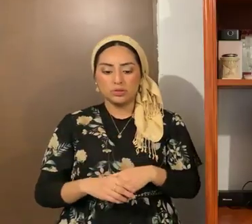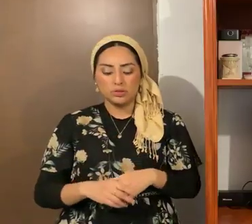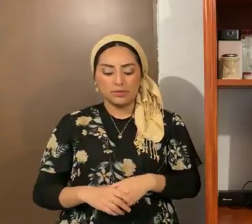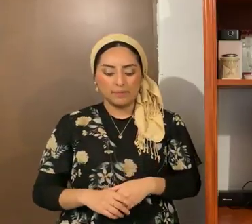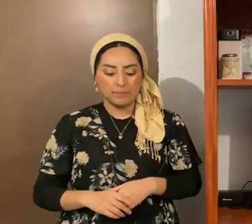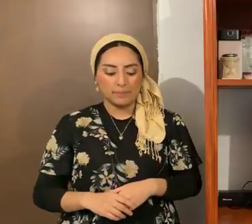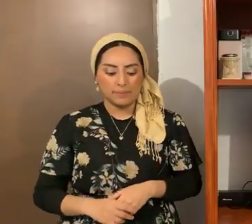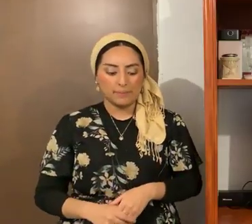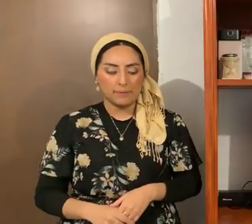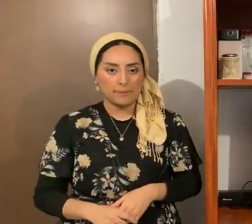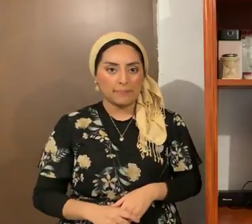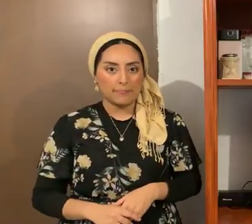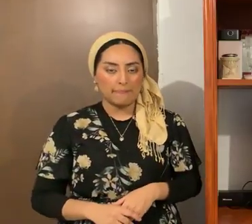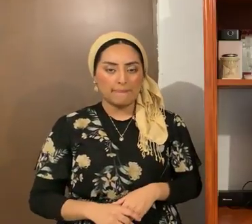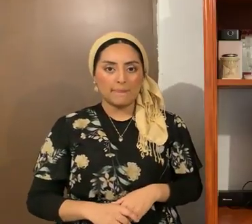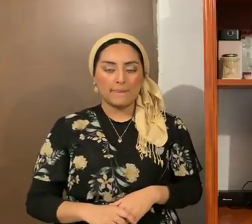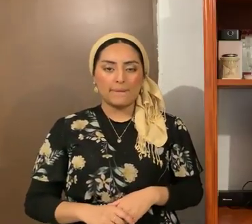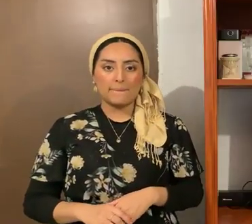liderazgo de Moshe.